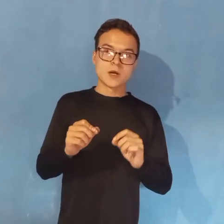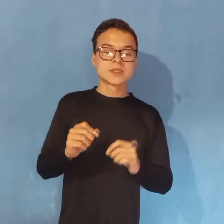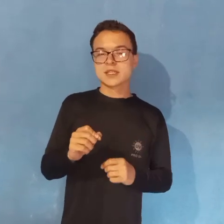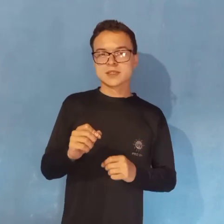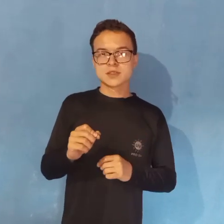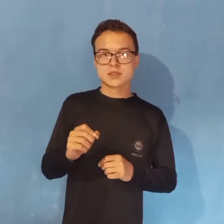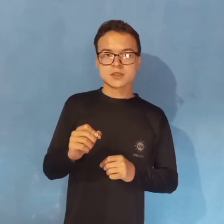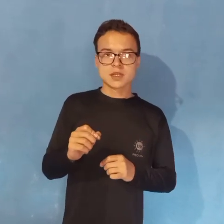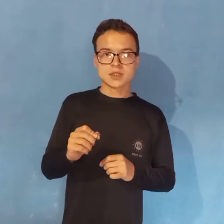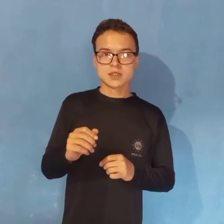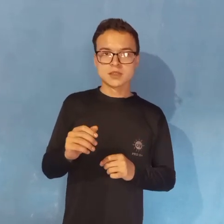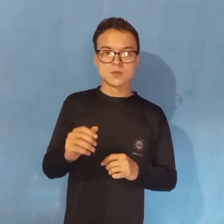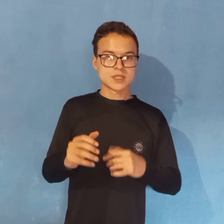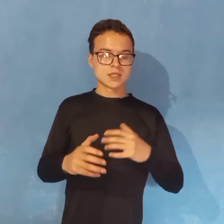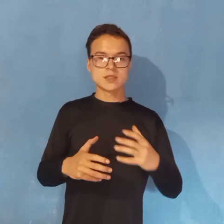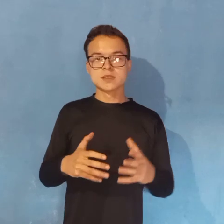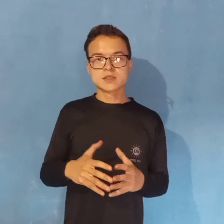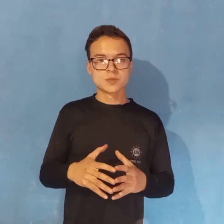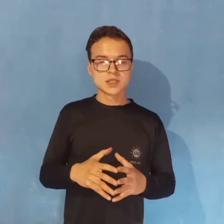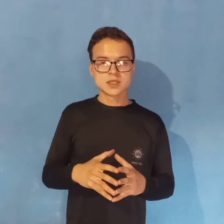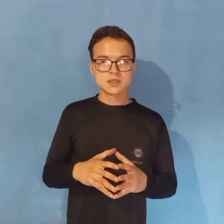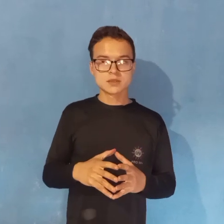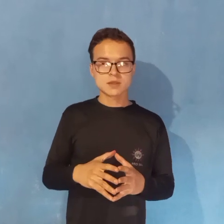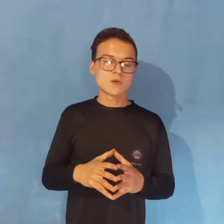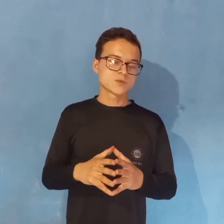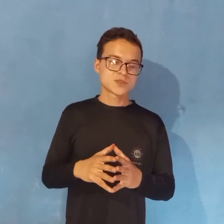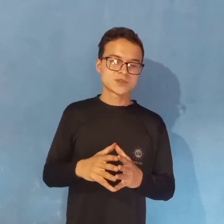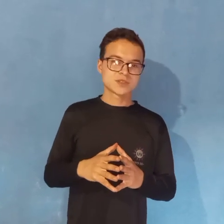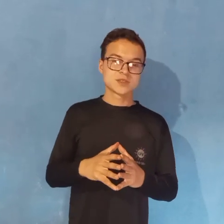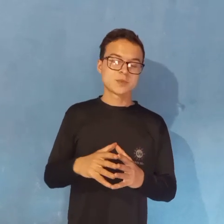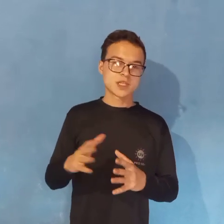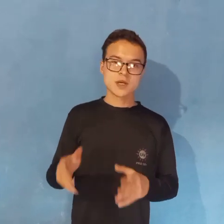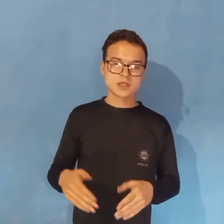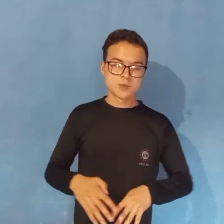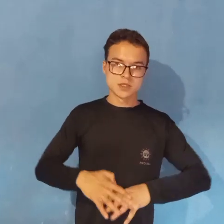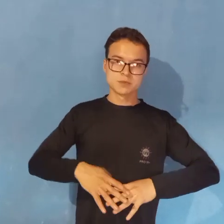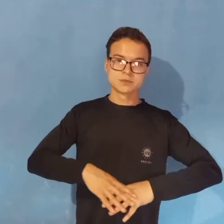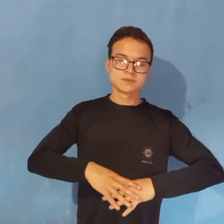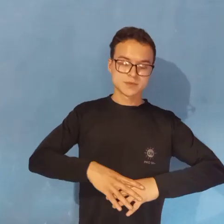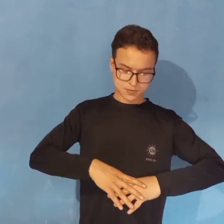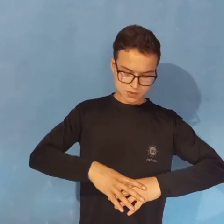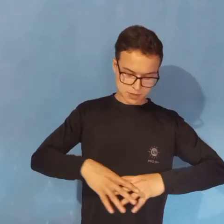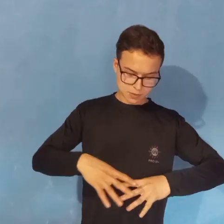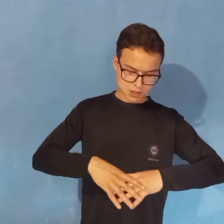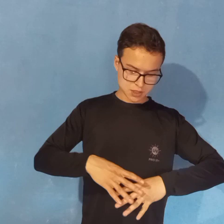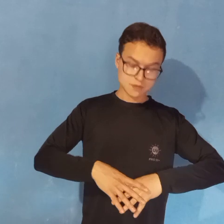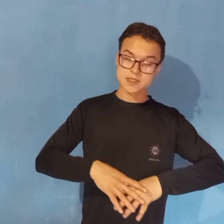Algo interessante é que os sinais, eles também têm alguns que são na matemática, por exemplo. Na matemática a gente faz